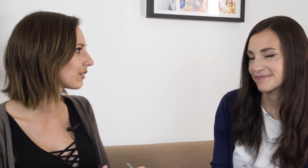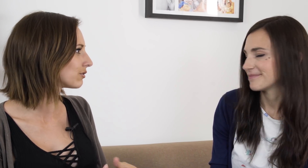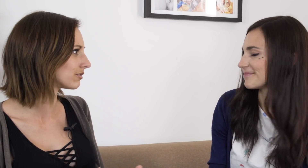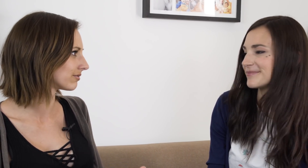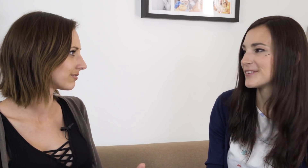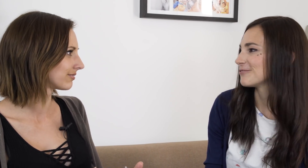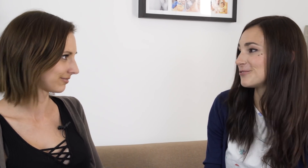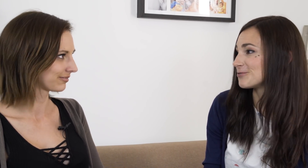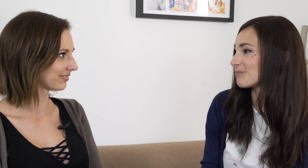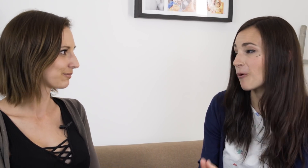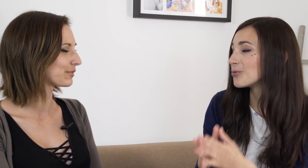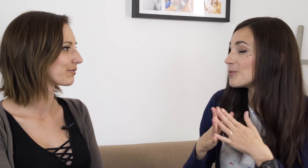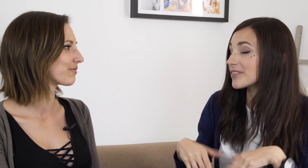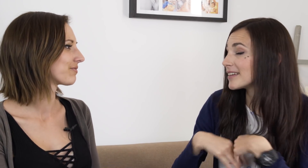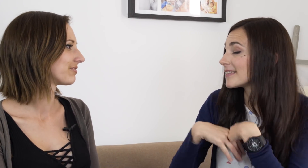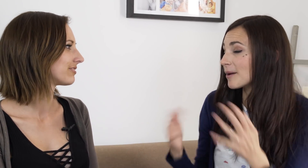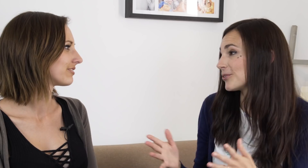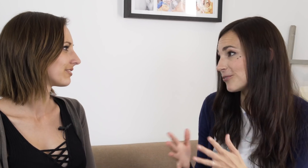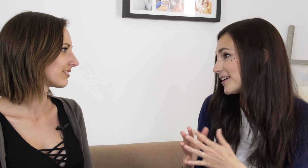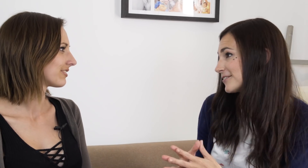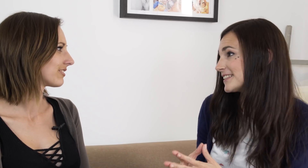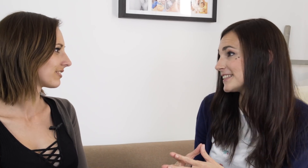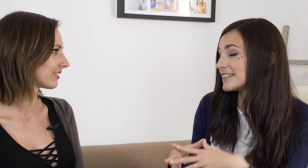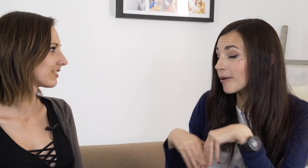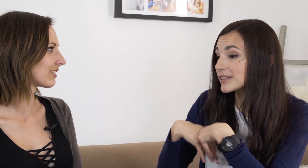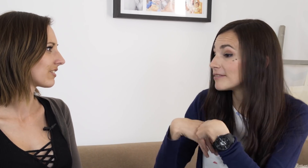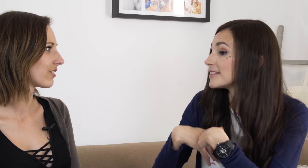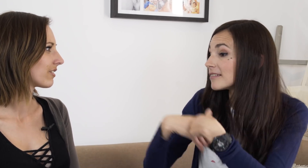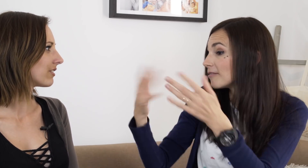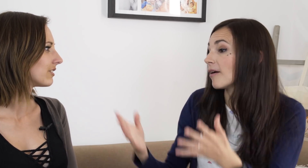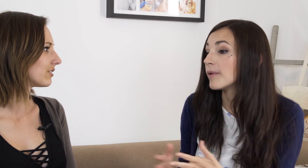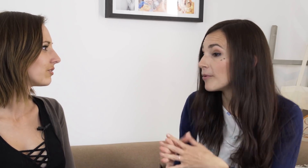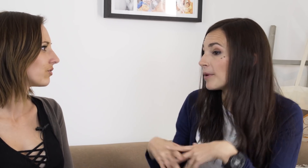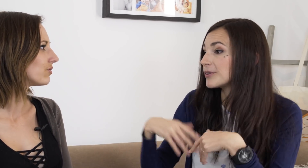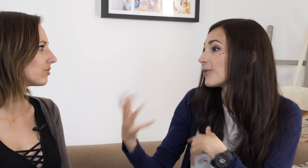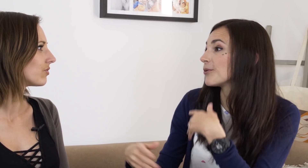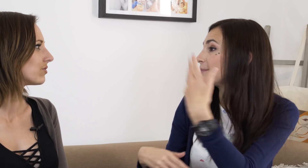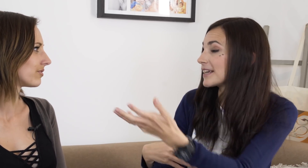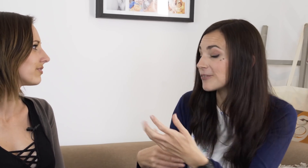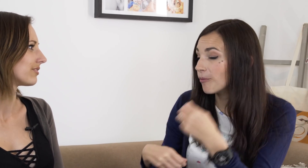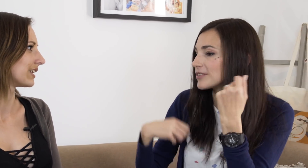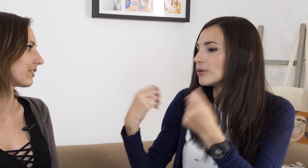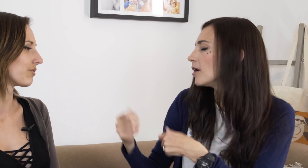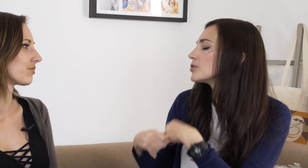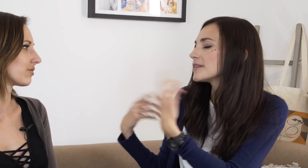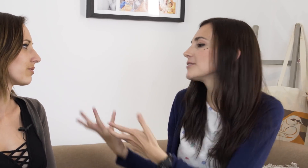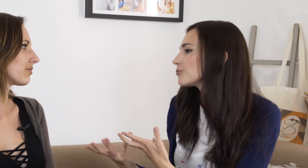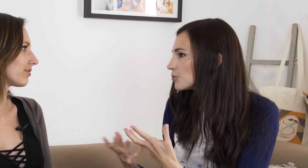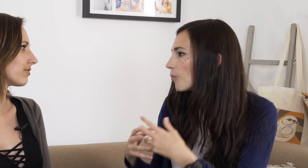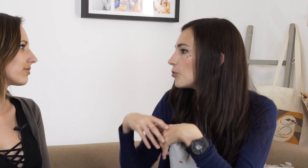ou... Non, du tout. On peut commencer n'importe quand la langue des signes, il y a un bénéfice, même à 3 ans, même à 4 ans, parce que soit c'est en jeu, on peut le